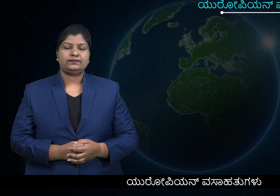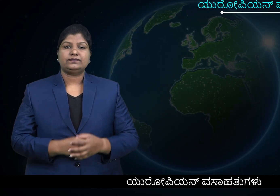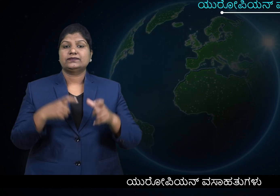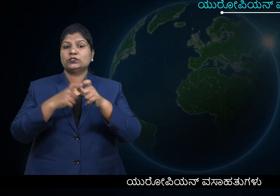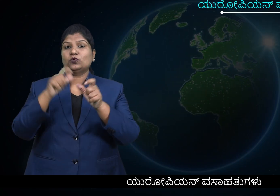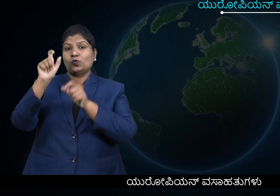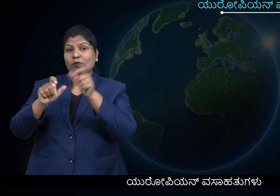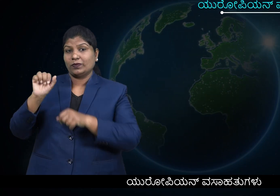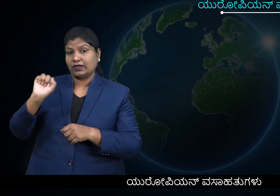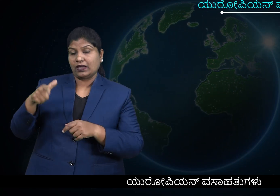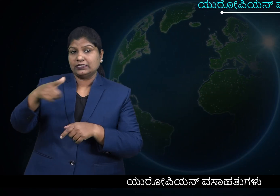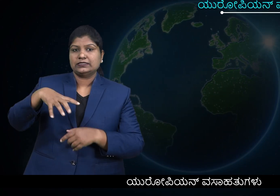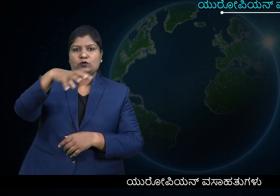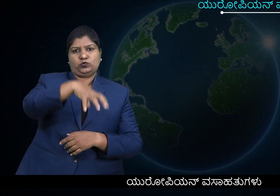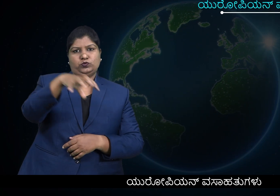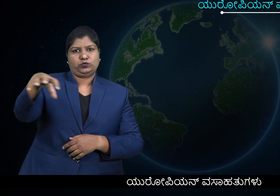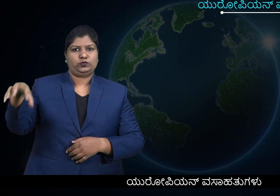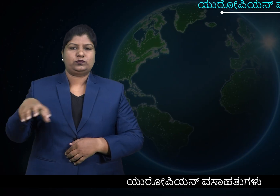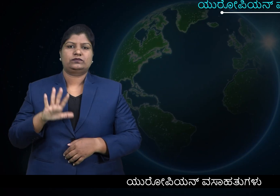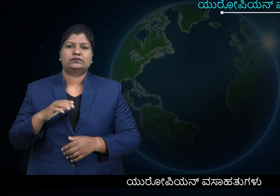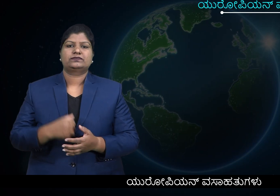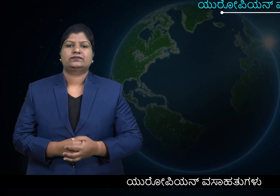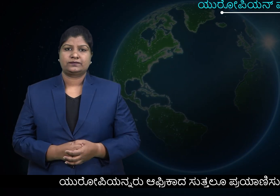ಯುರೋಪಿಯನ್ ವಸಾಹತುಗಳು.